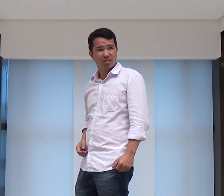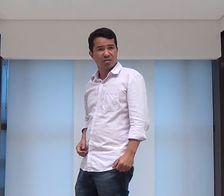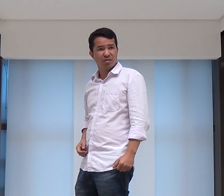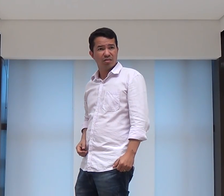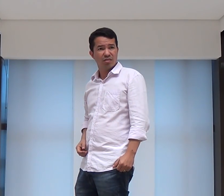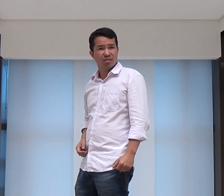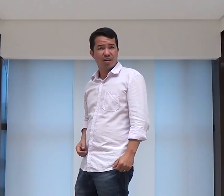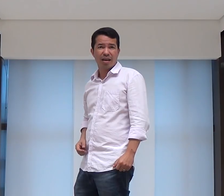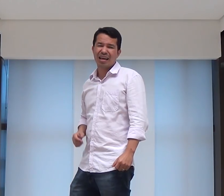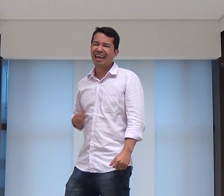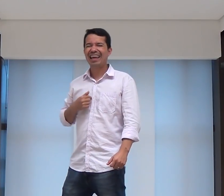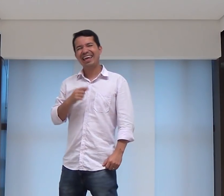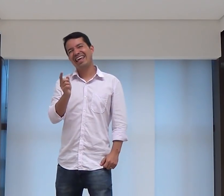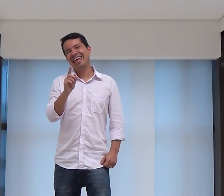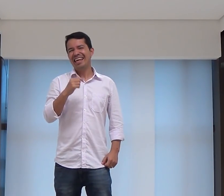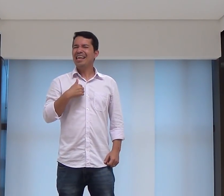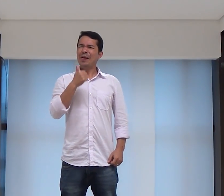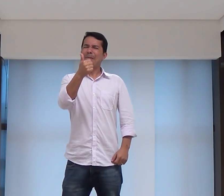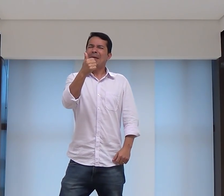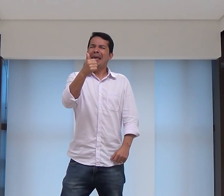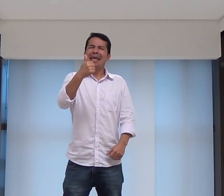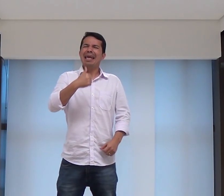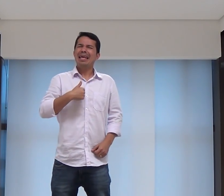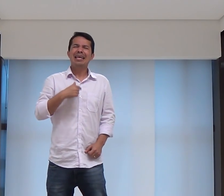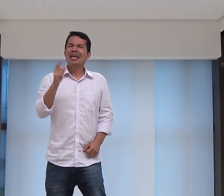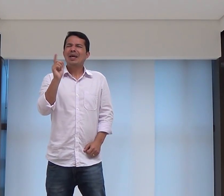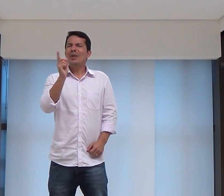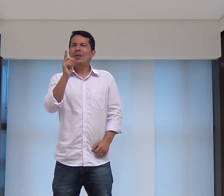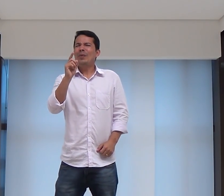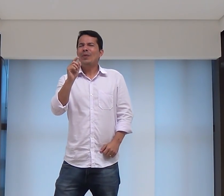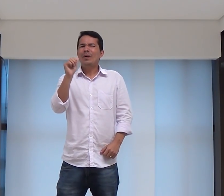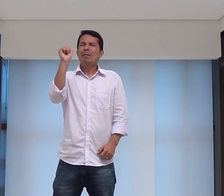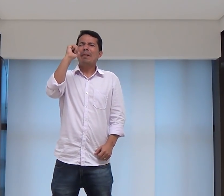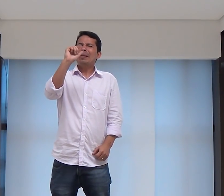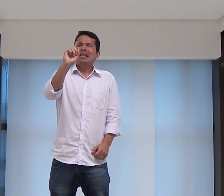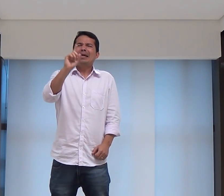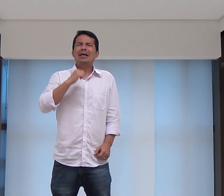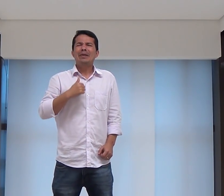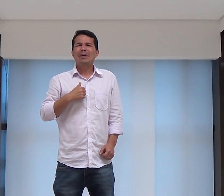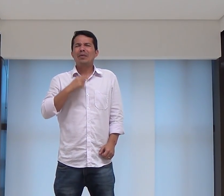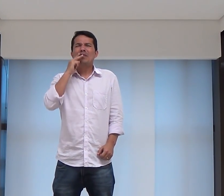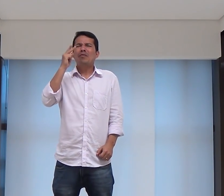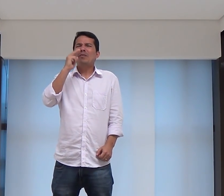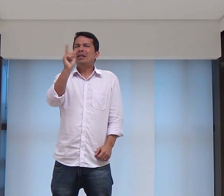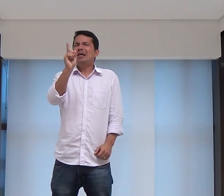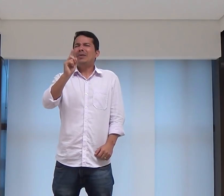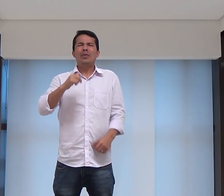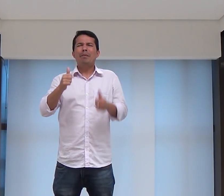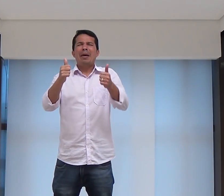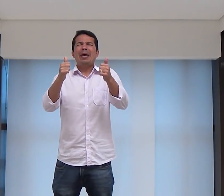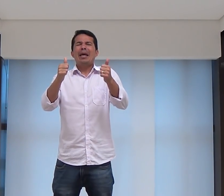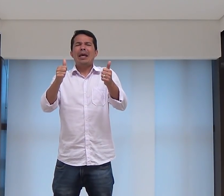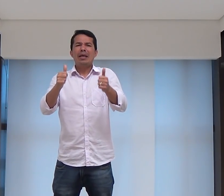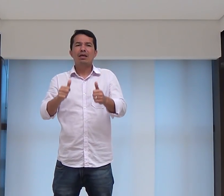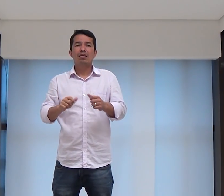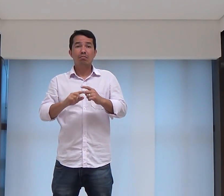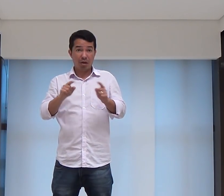pode fazer isso? Ah, não, pastor, mas eu estou bem, pastor. Eu estou bem, amigo. Não, fumo. Mas eu estou